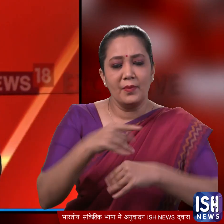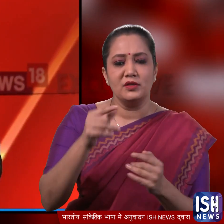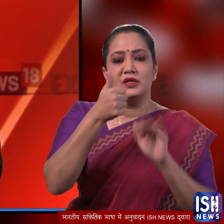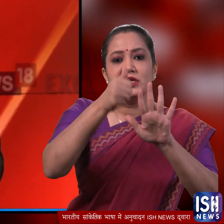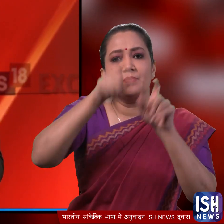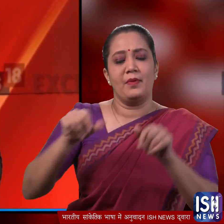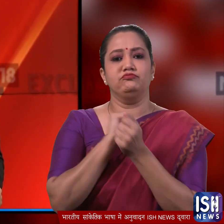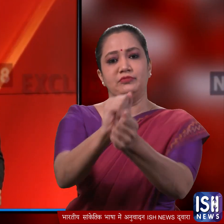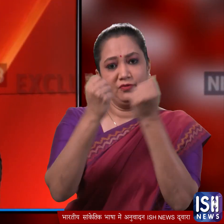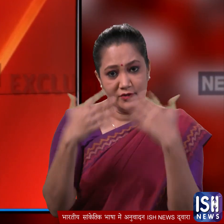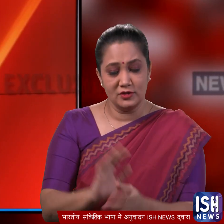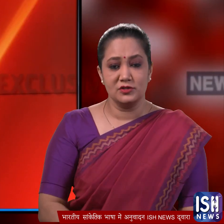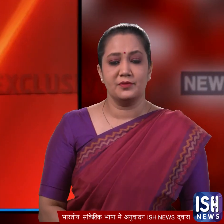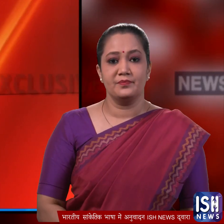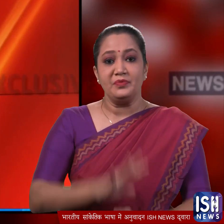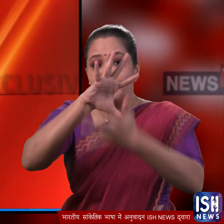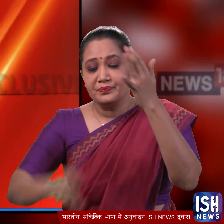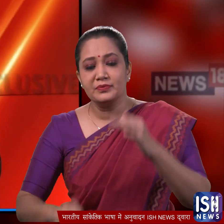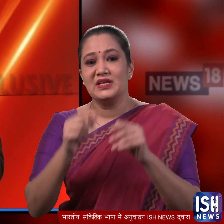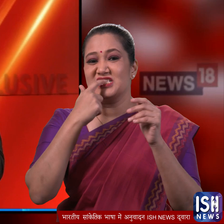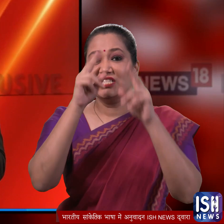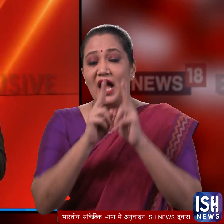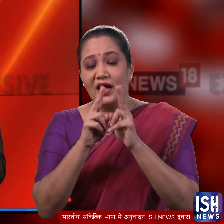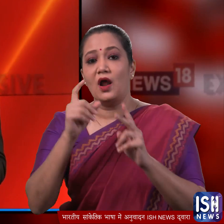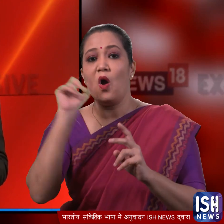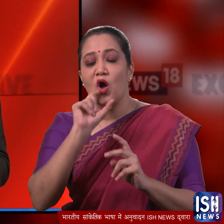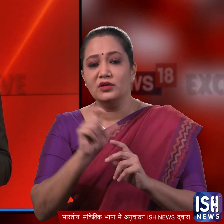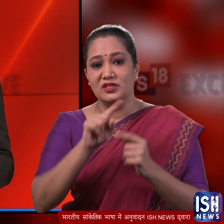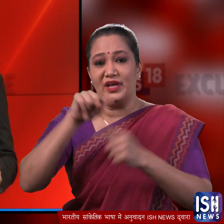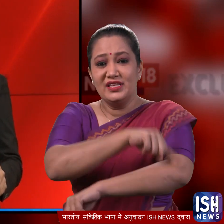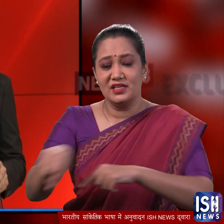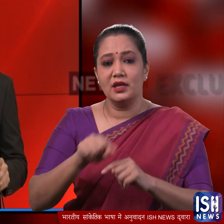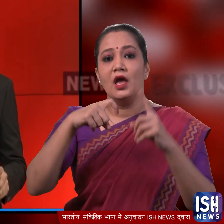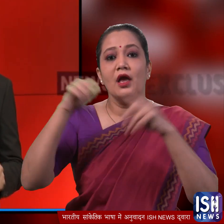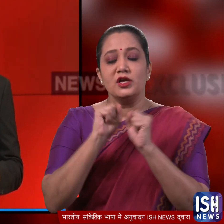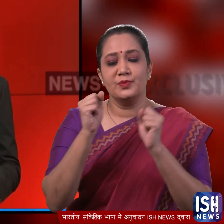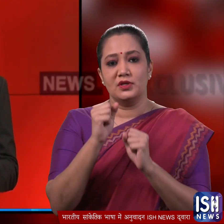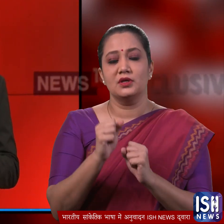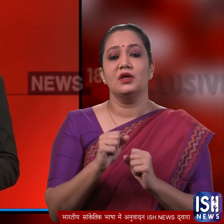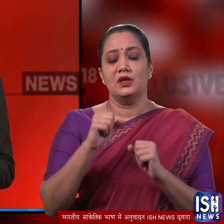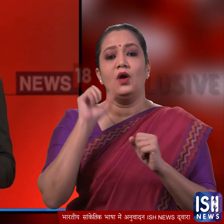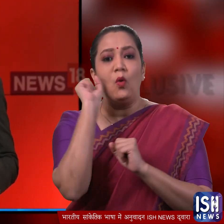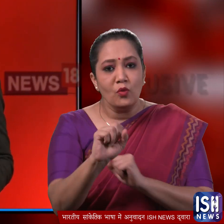जिसके बाद वहां 6 लोगों को पुलिस ने गिरफ्तार किया, जिनमें आगरा के इंजीनियरिंग कॉलेज में पढ़ने वाले कश्मीर के